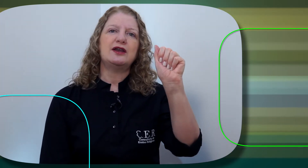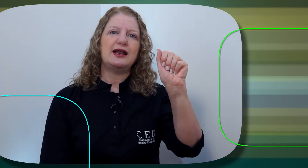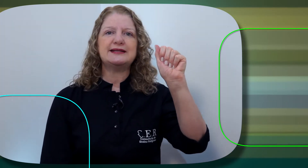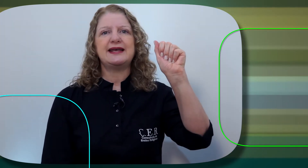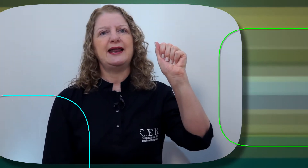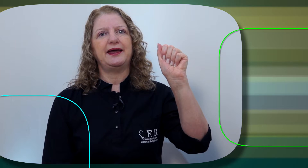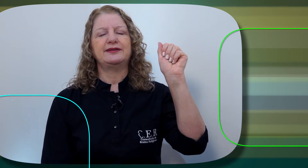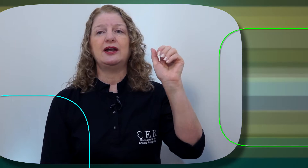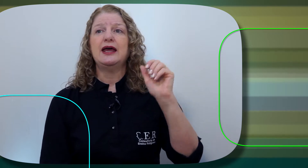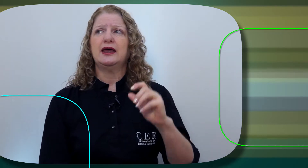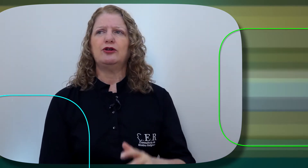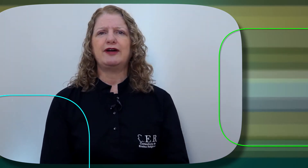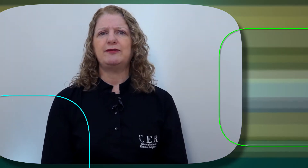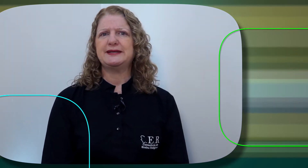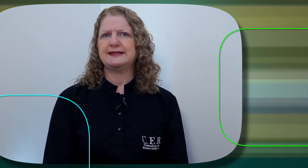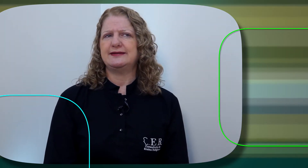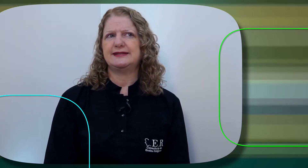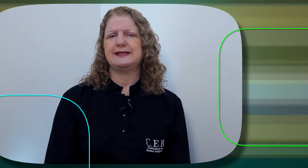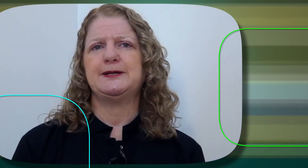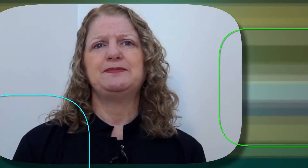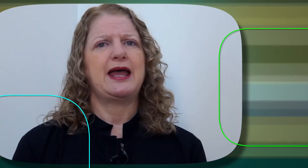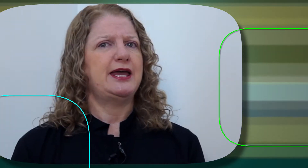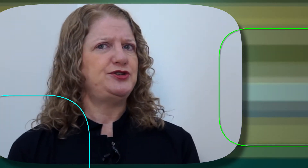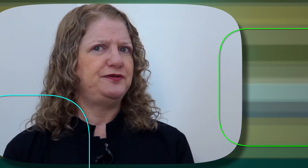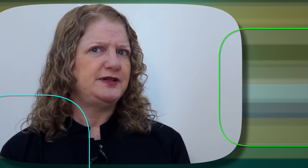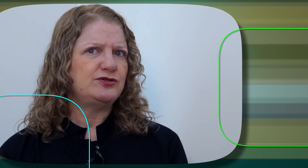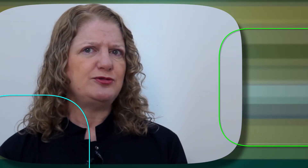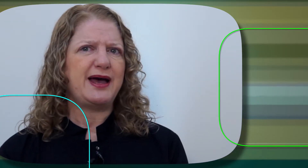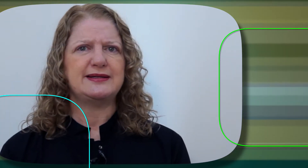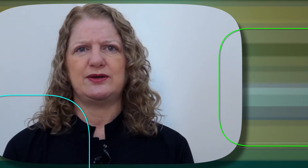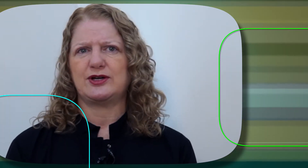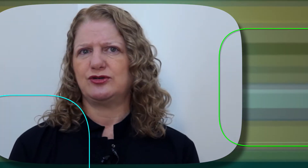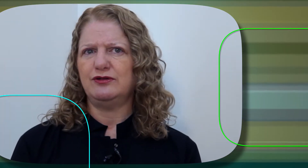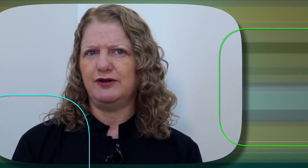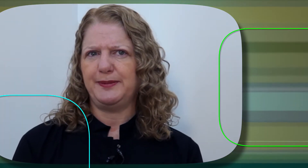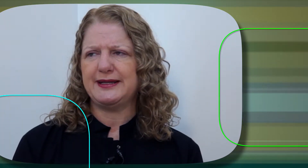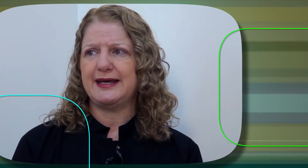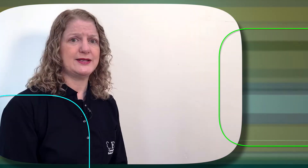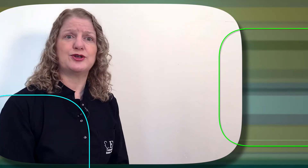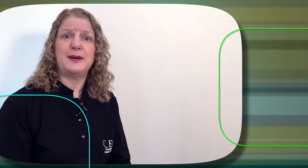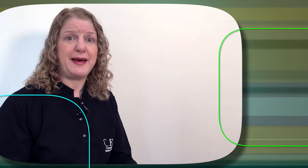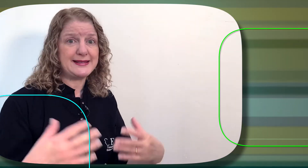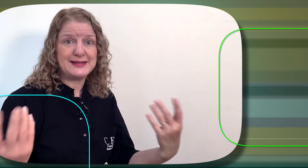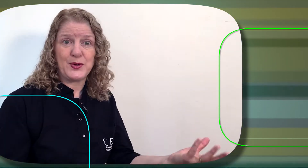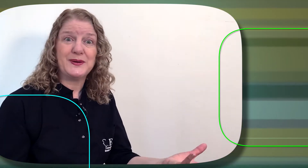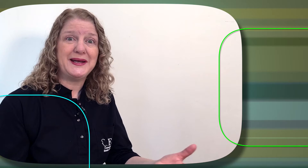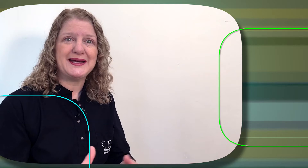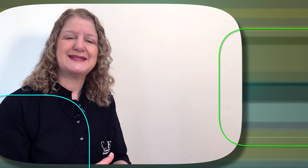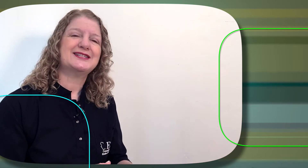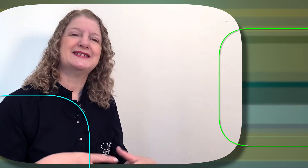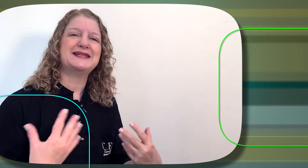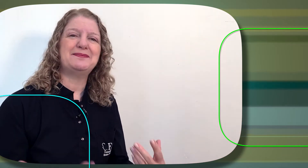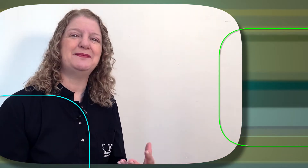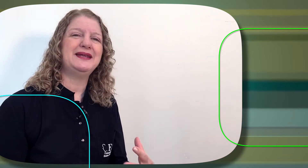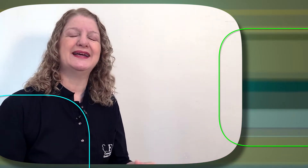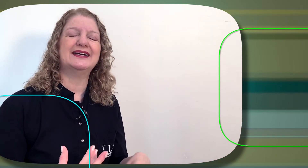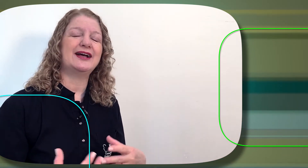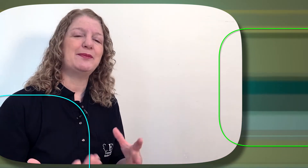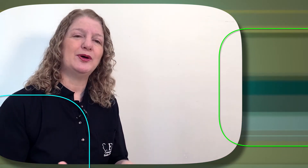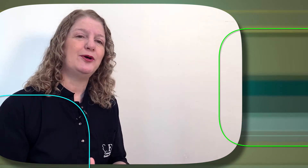olha essa letra. E eu ficava pensando assim, é difícil demais, eu acho que eu não vou aprender isso. Mas com criança, a gente sempre brincando, acabou que eu